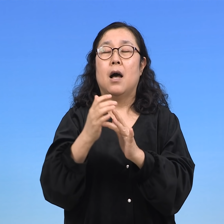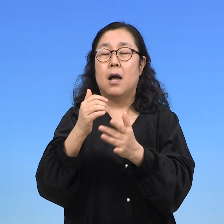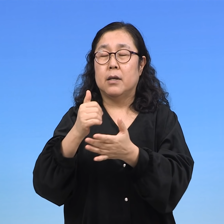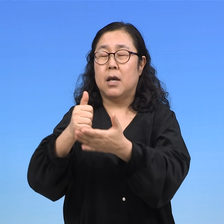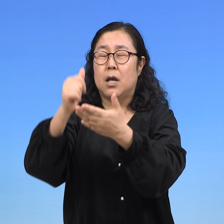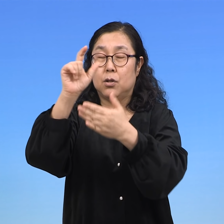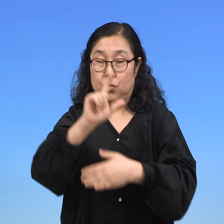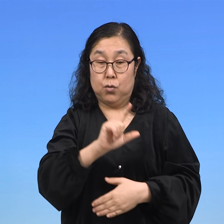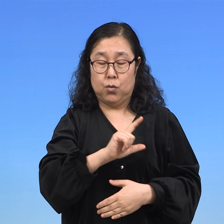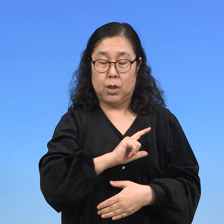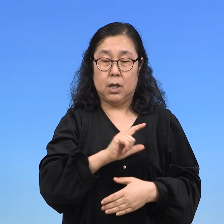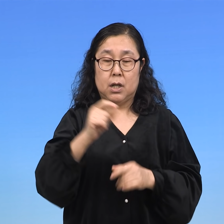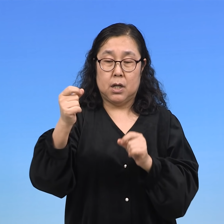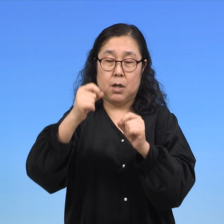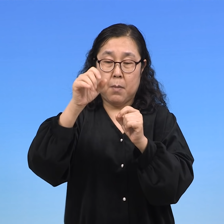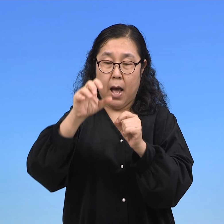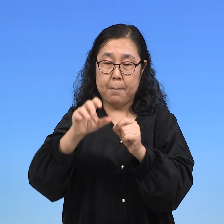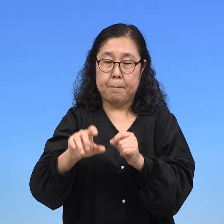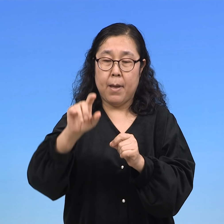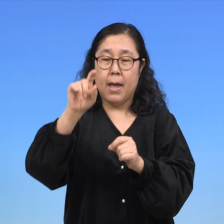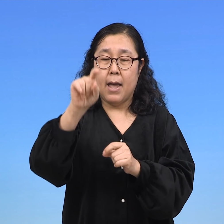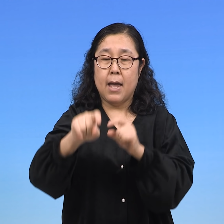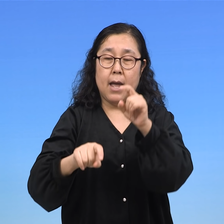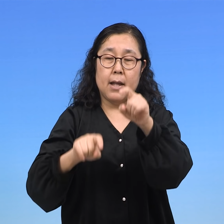예수 이름 앞에 나오는 자,